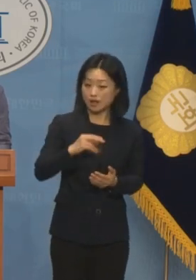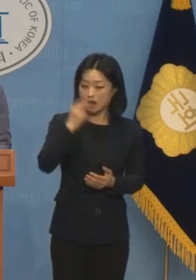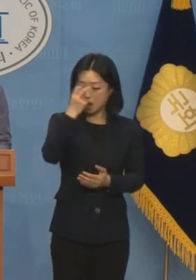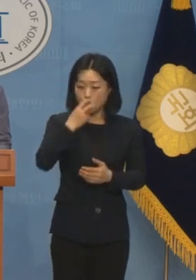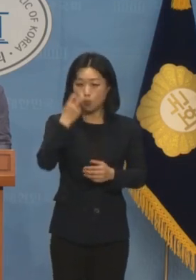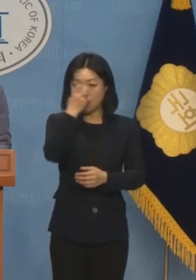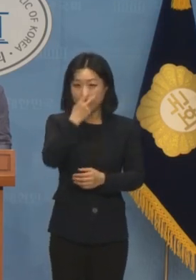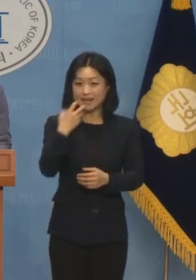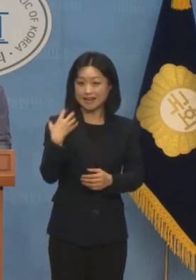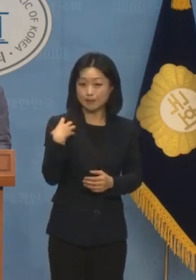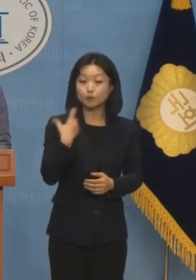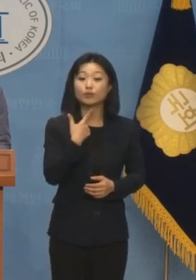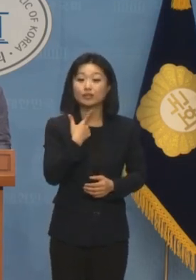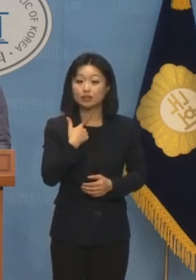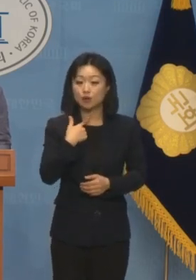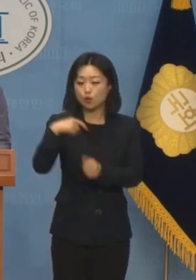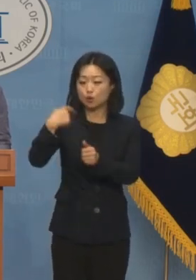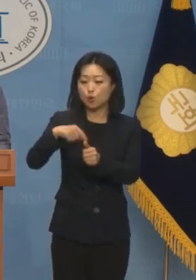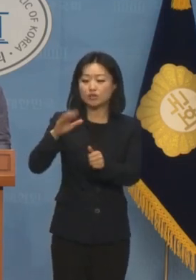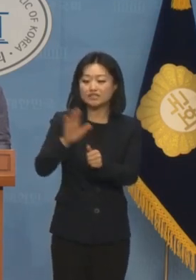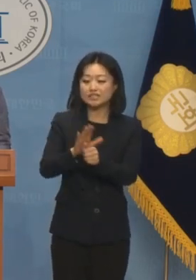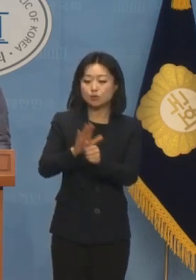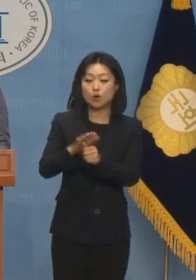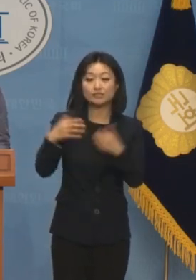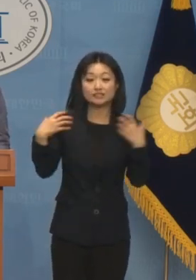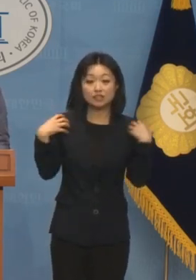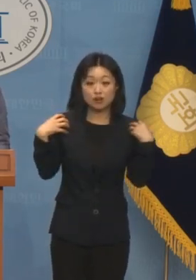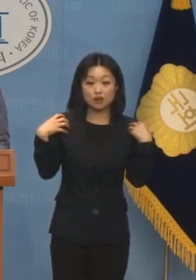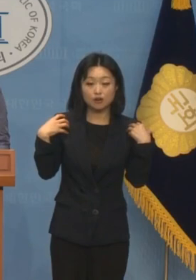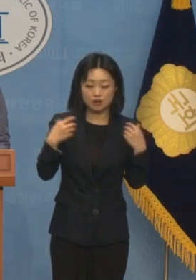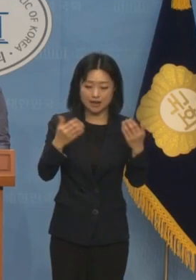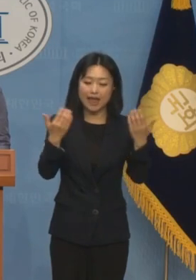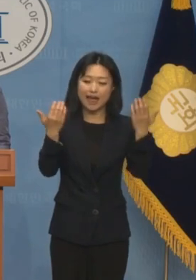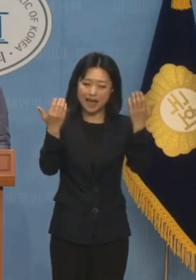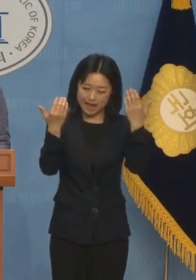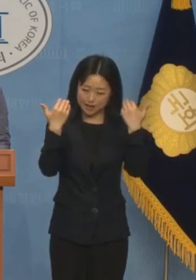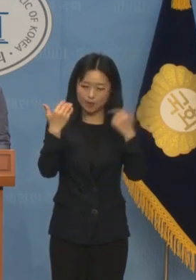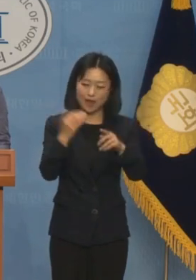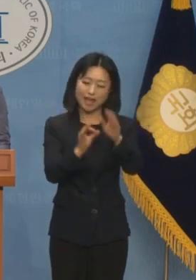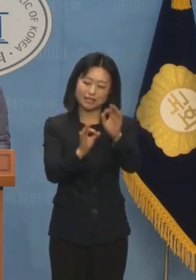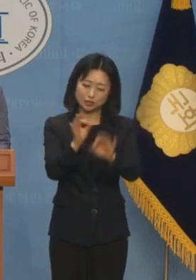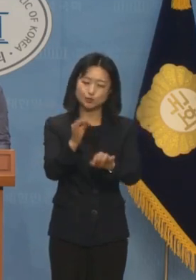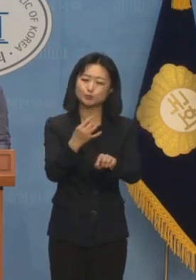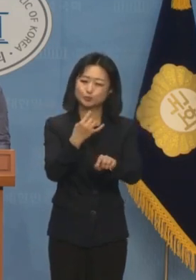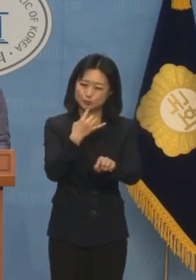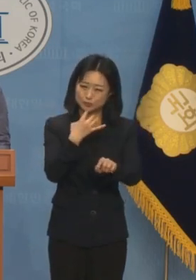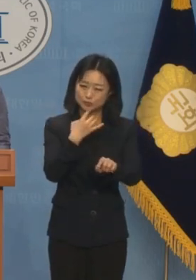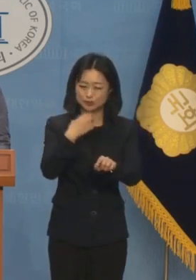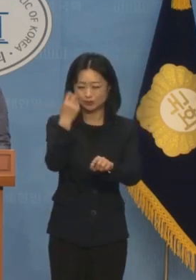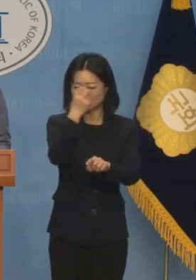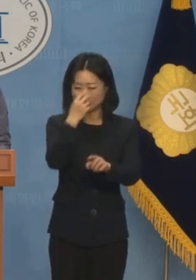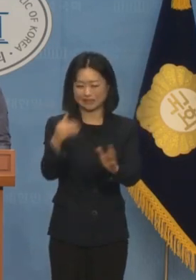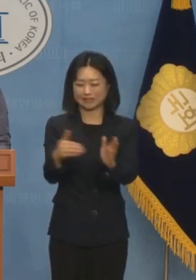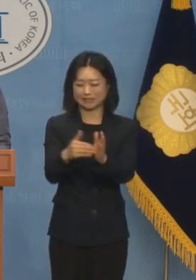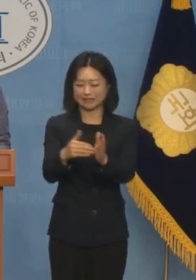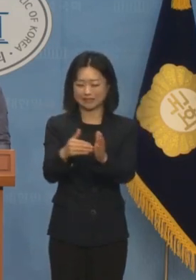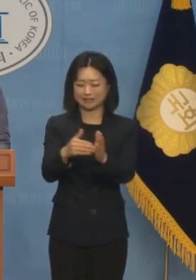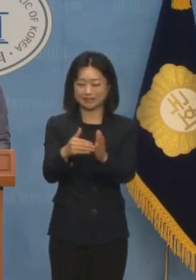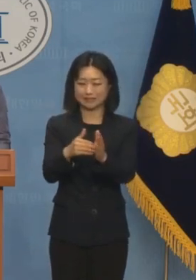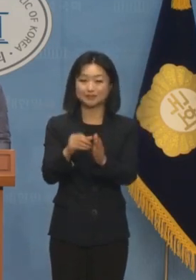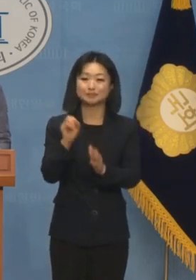관리감독에 책임이 있는 교육지원청은 학교 측의 단순한 해프닝이었다며 조사를